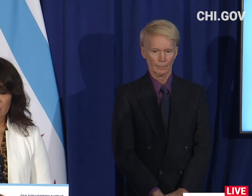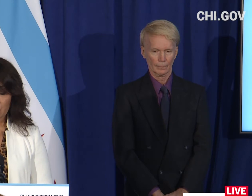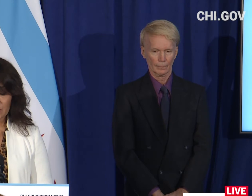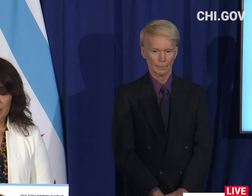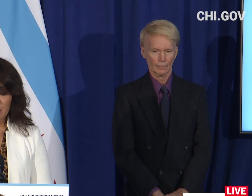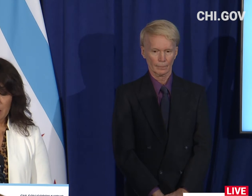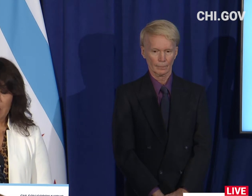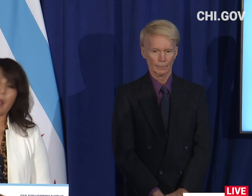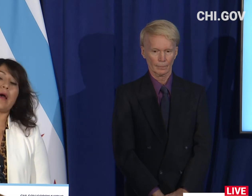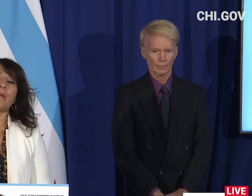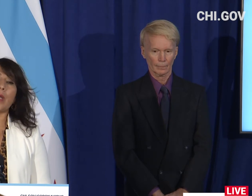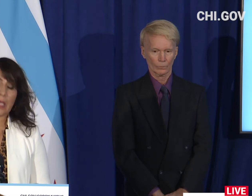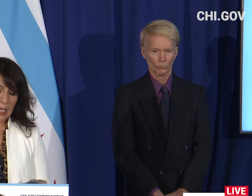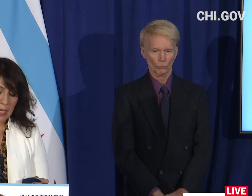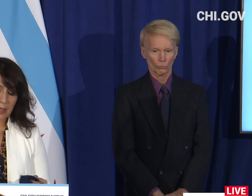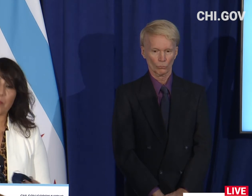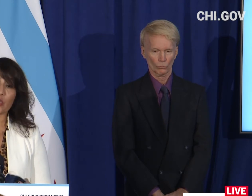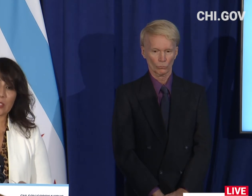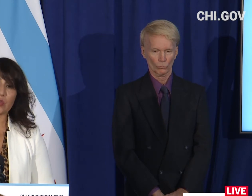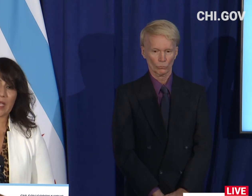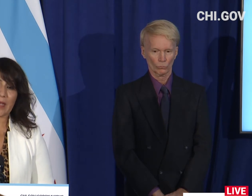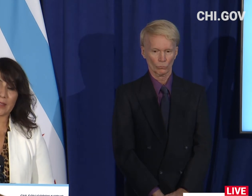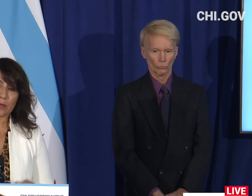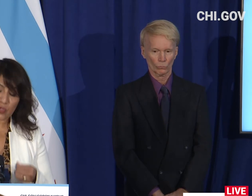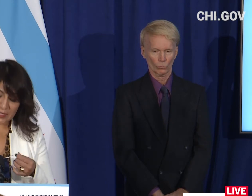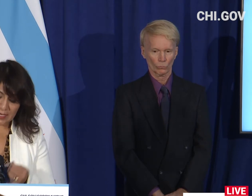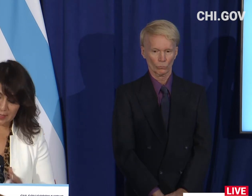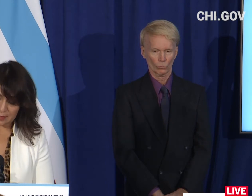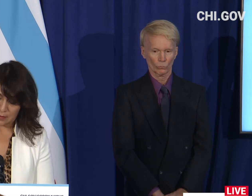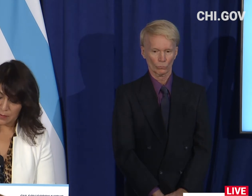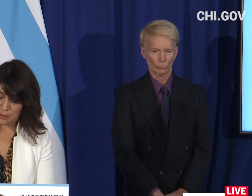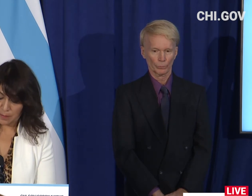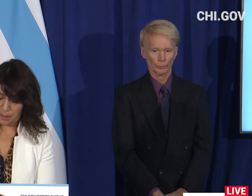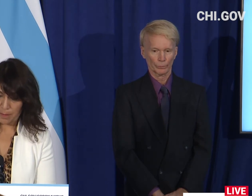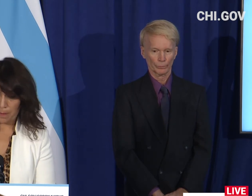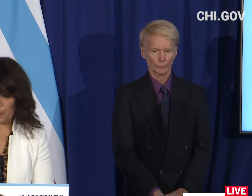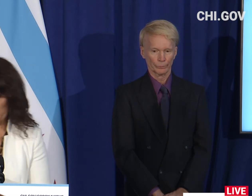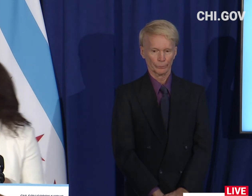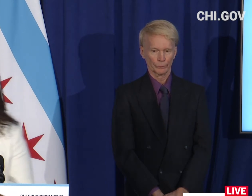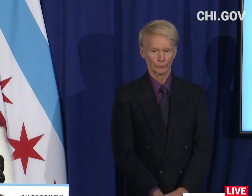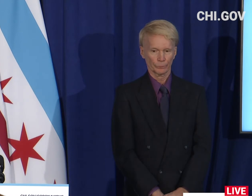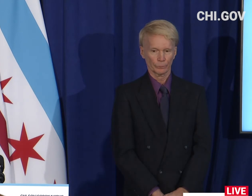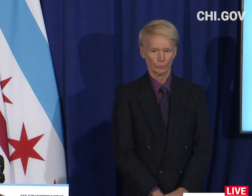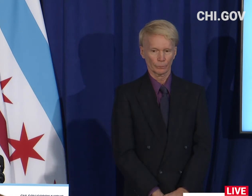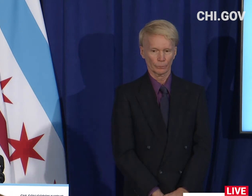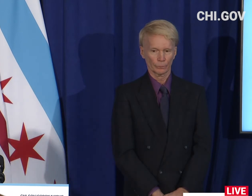al 311 y reporten sus quejas. Muchas gracias.